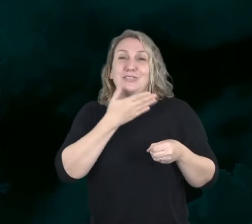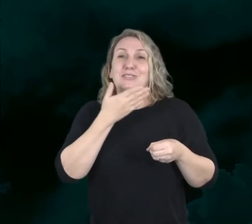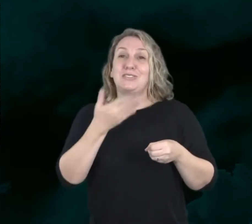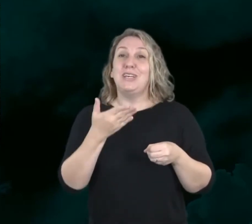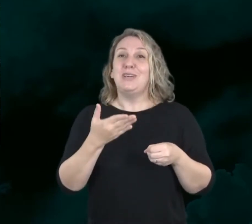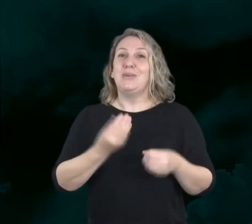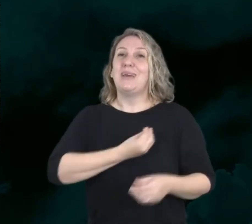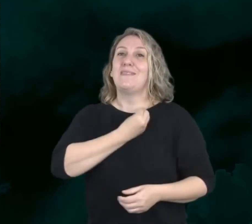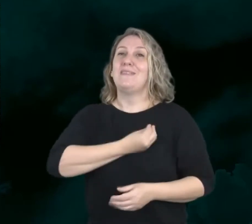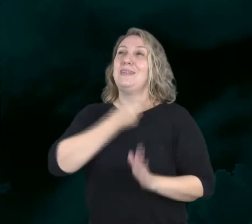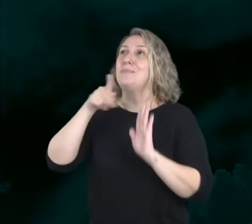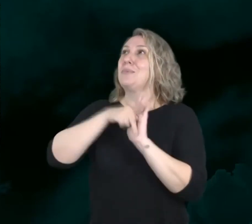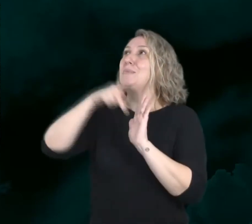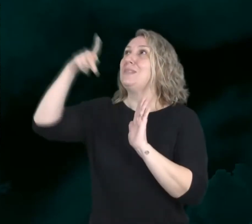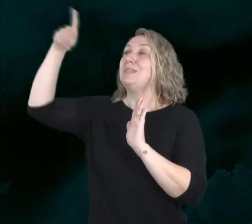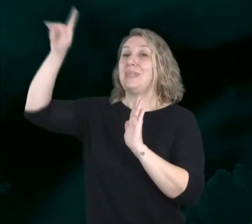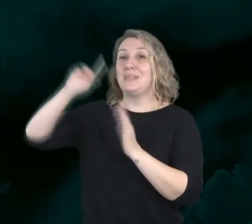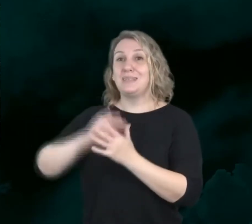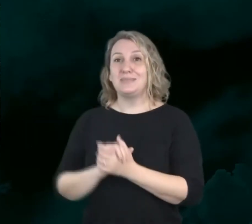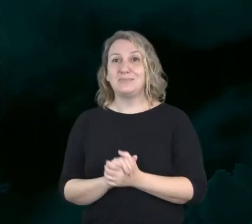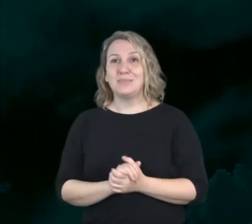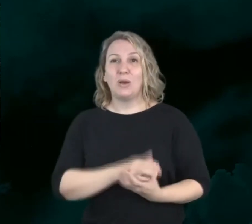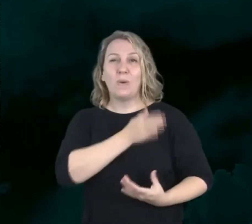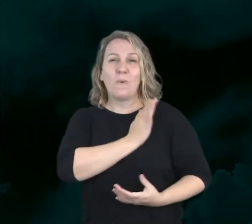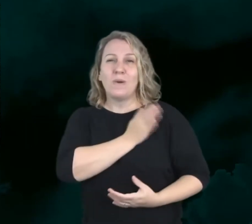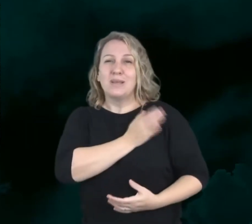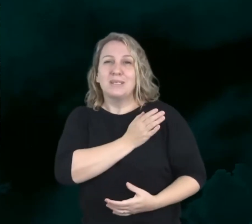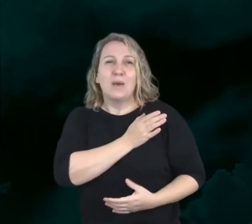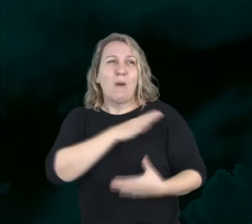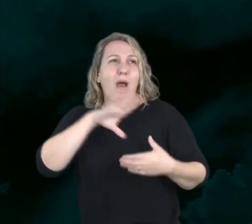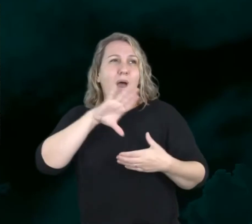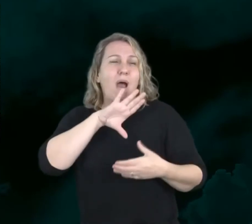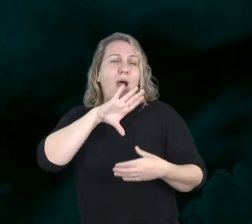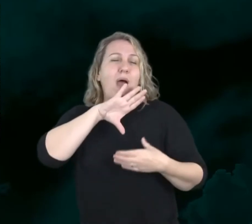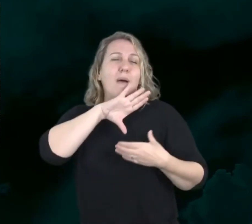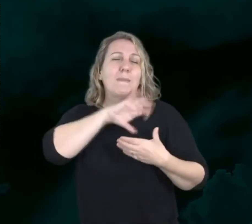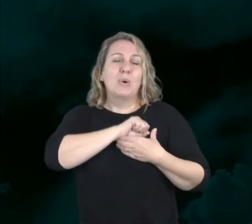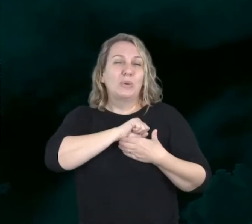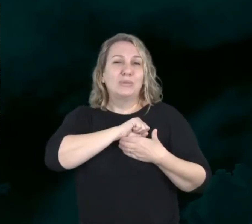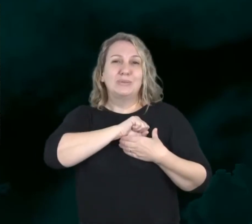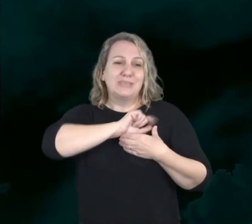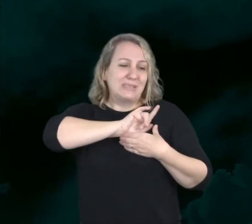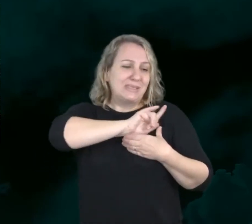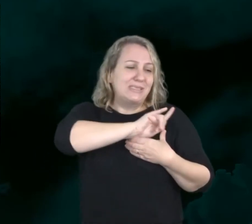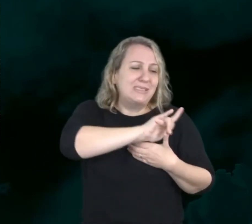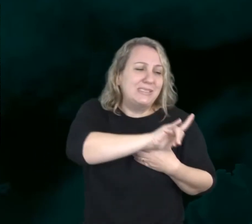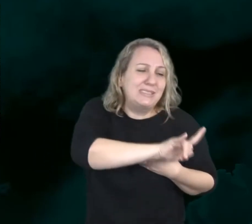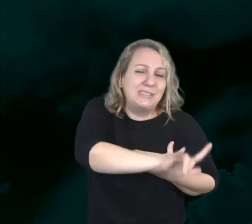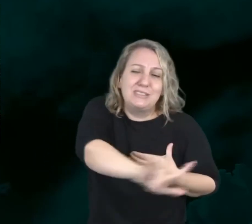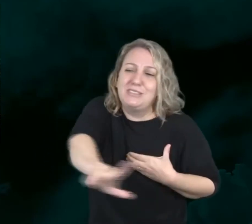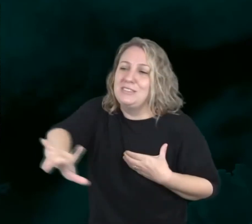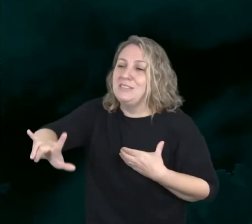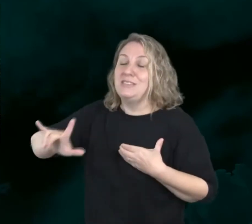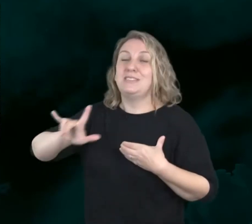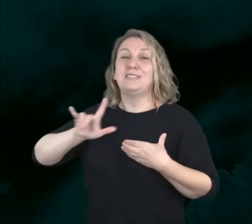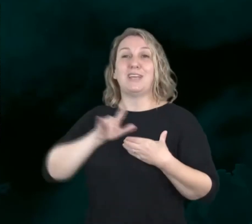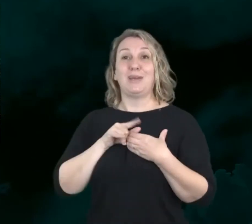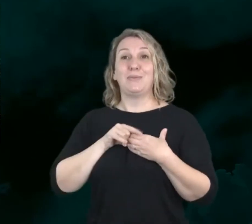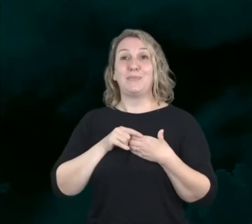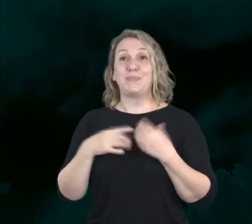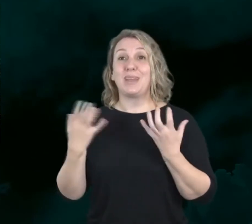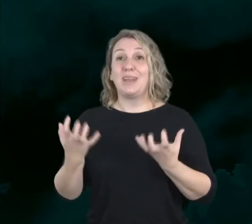dispensamos o amor do Senhor para outras pessoas, ou pregando o Evangelho, ou ajudando outras pessoas a se reconectarem com